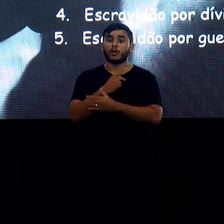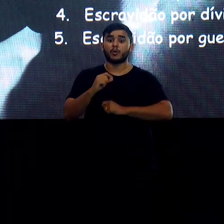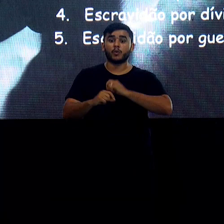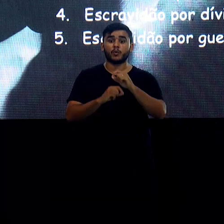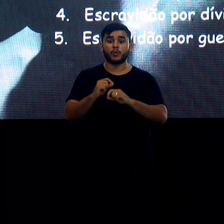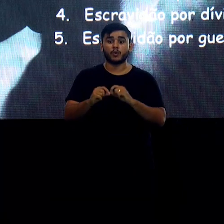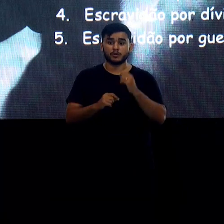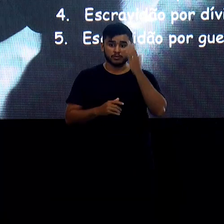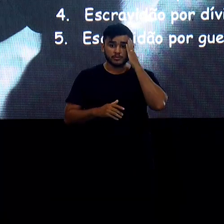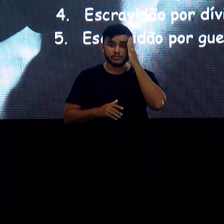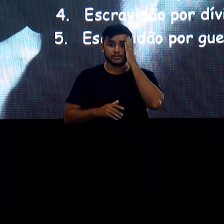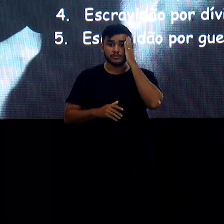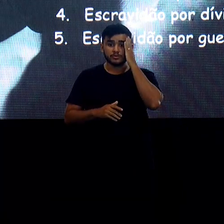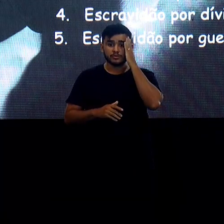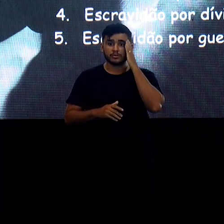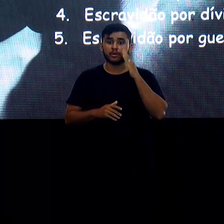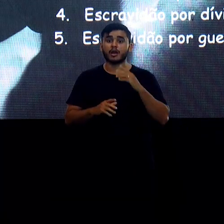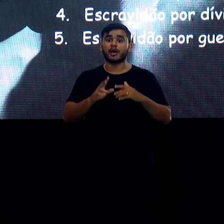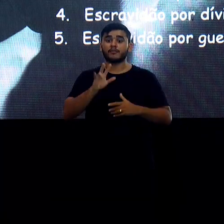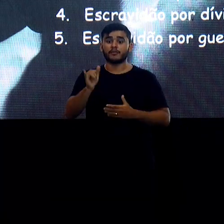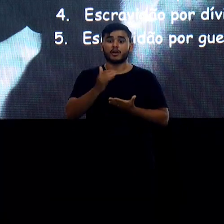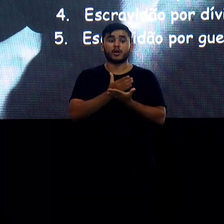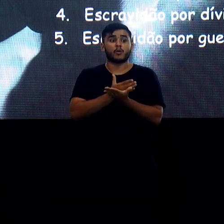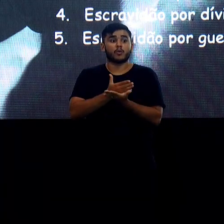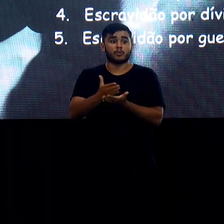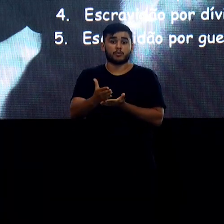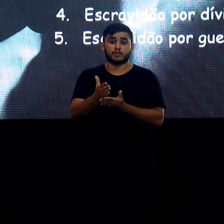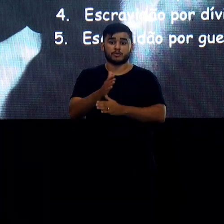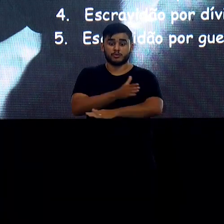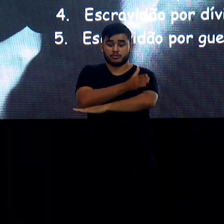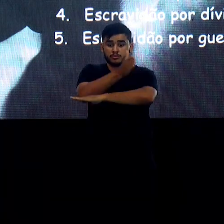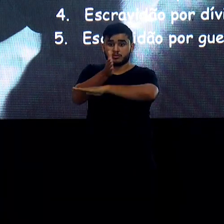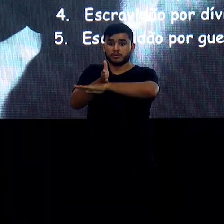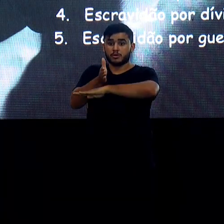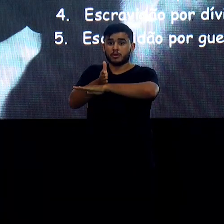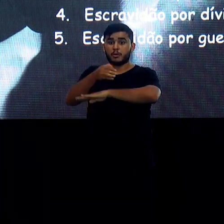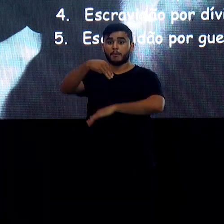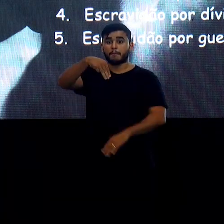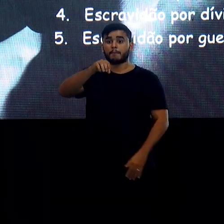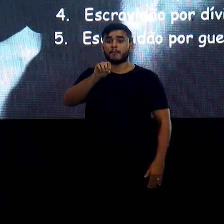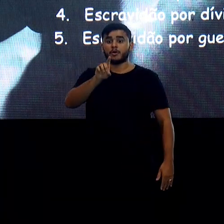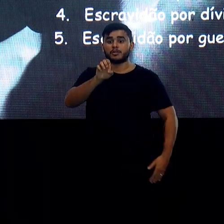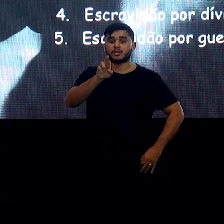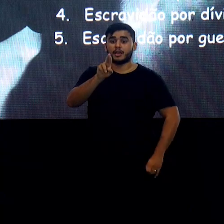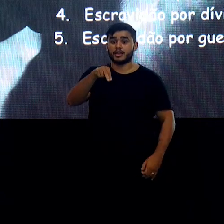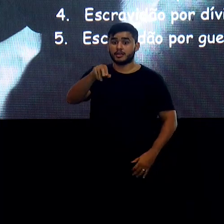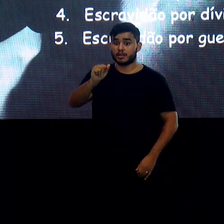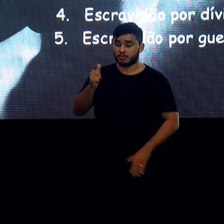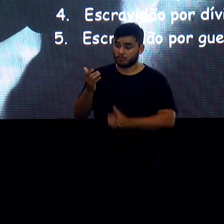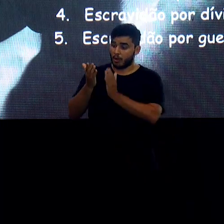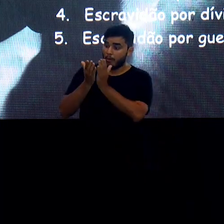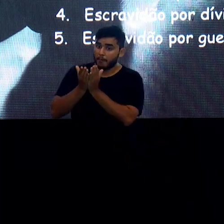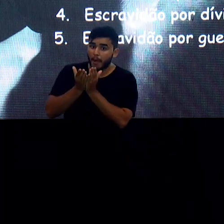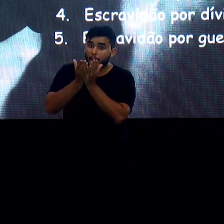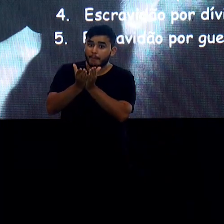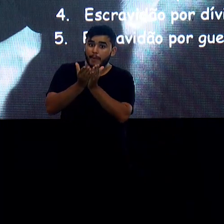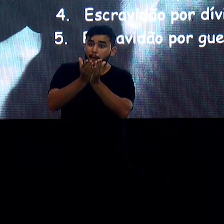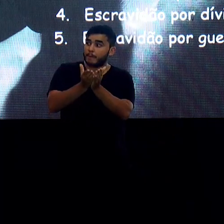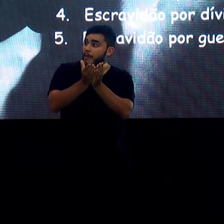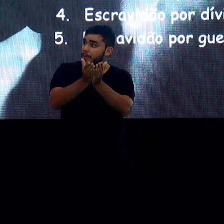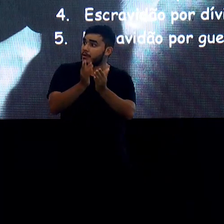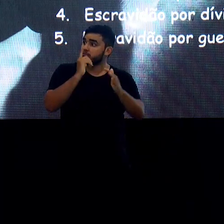Ela volta na Idade Moderna. A partir da expansão marítima, os portugueses, eles